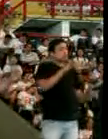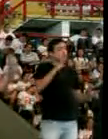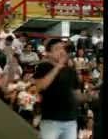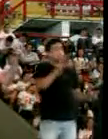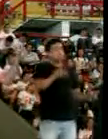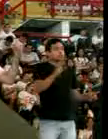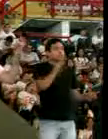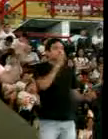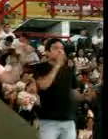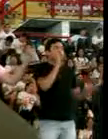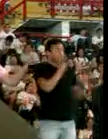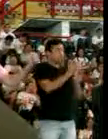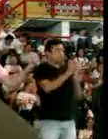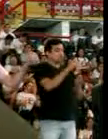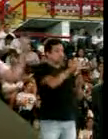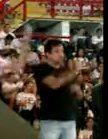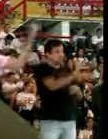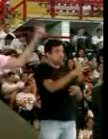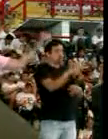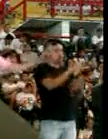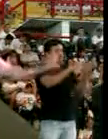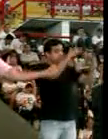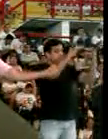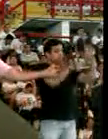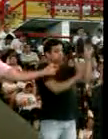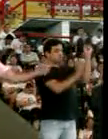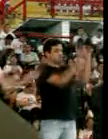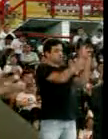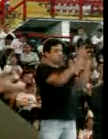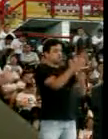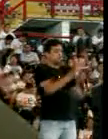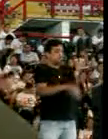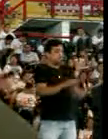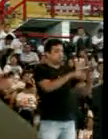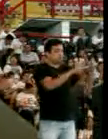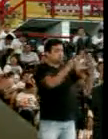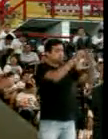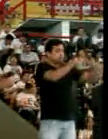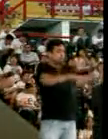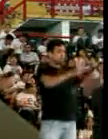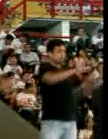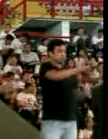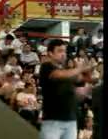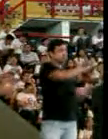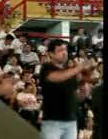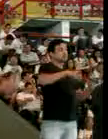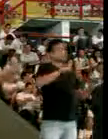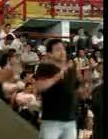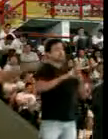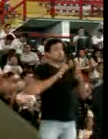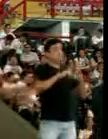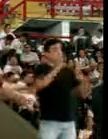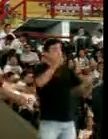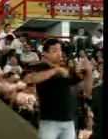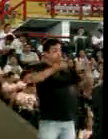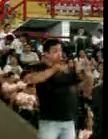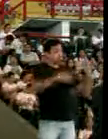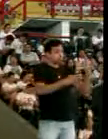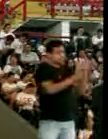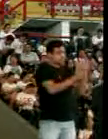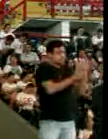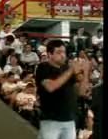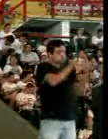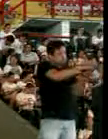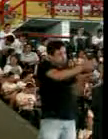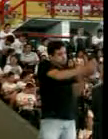adota o desenvolvimento sustentável. Ele não adota políticas que garantam